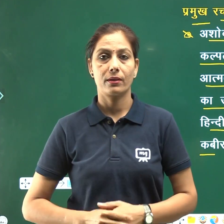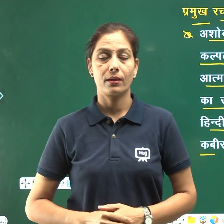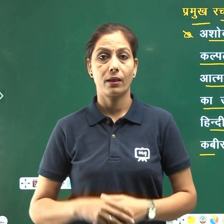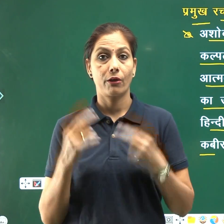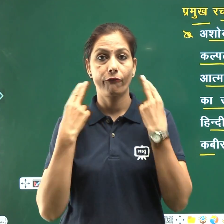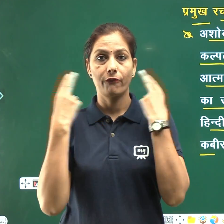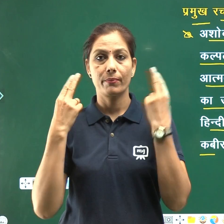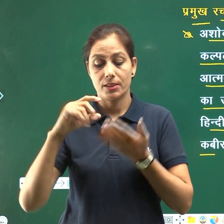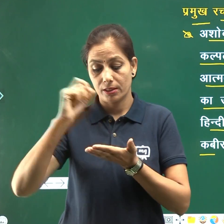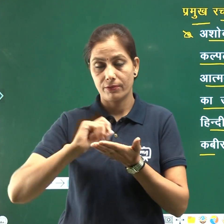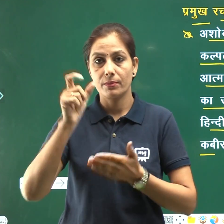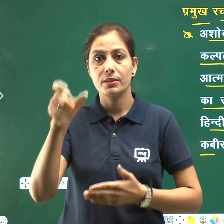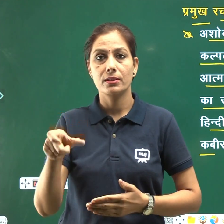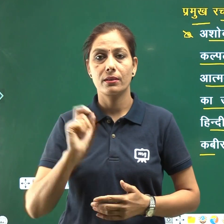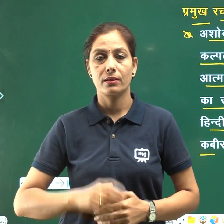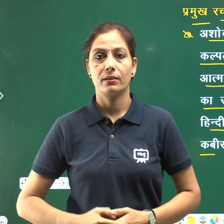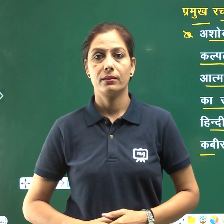प्रसिद्ध लेखक है।